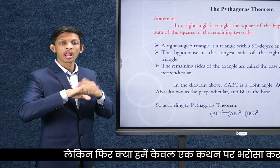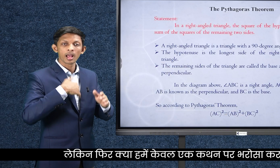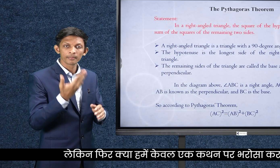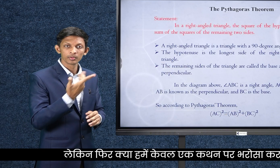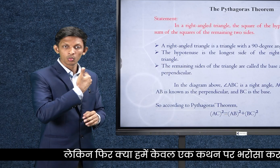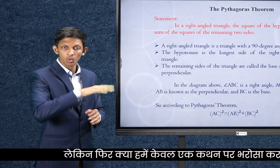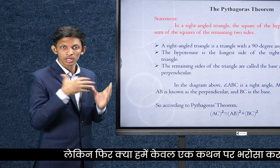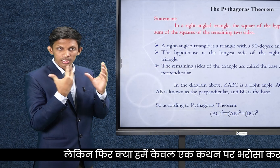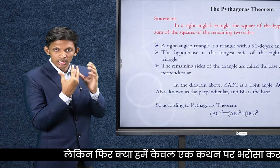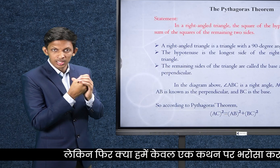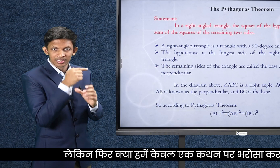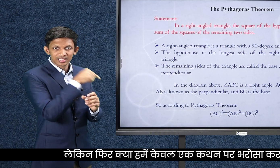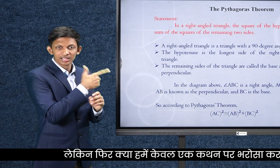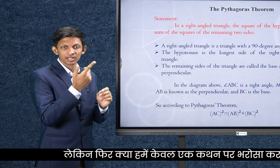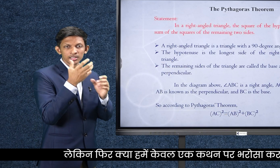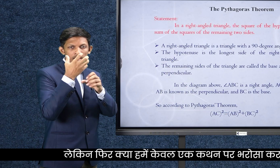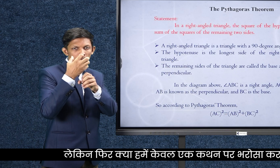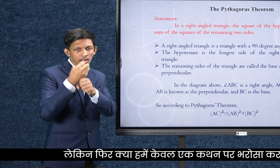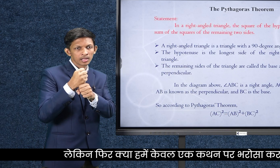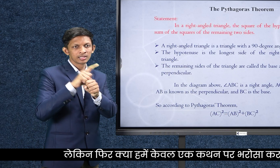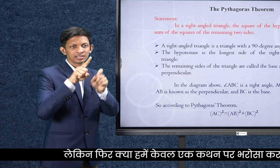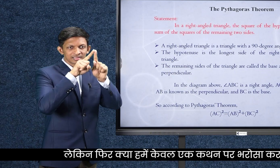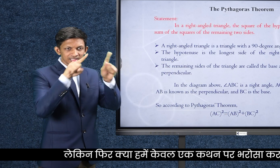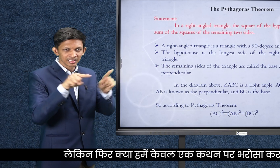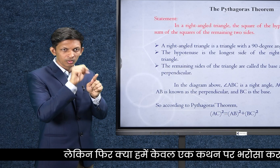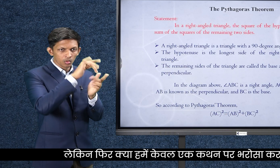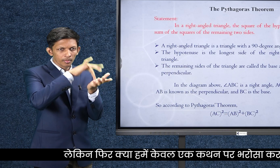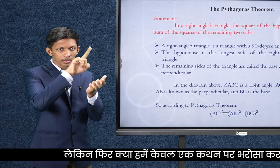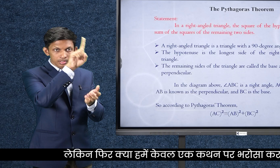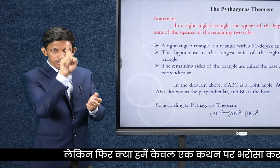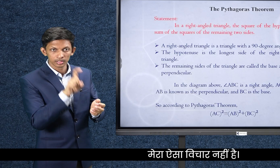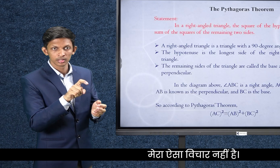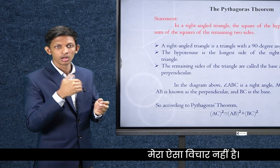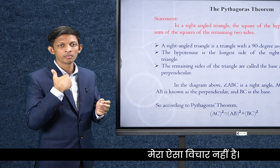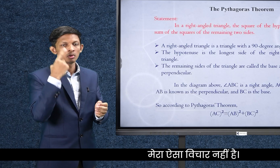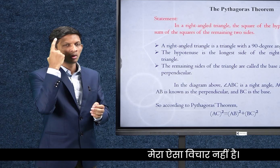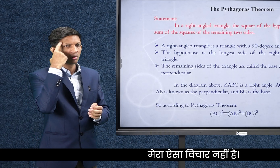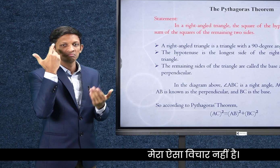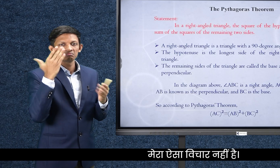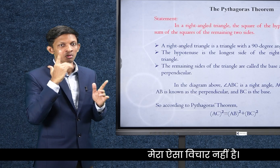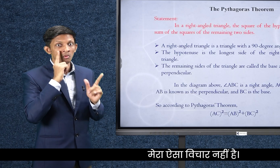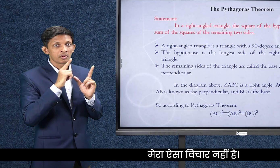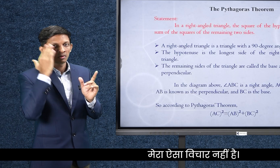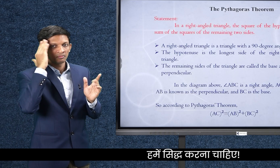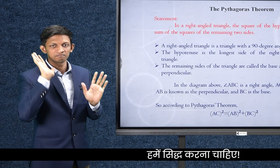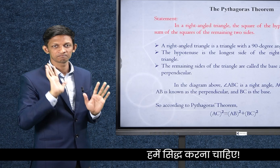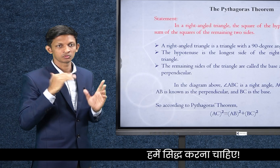लेकिन फिर क्या हमें केवल एक कथन पर भरोसा करना चाहिए? मेरा ऐसे विचार नहीं है। हमें